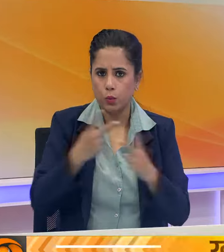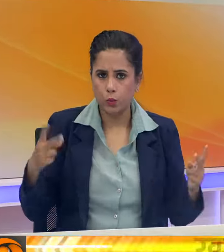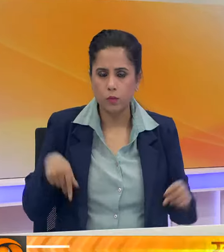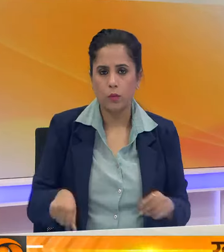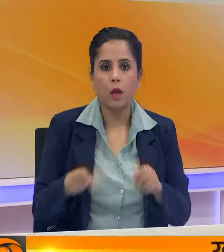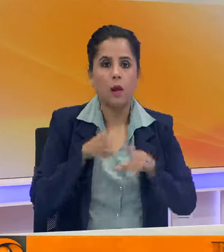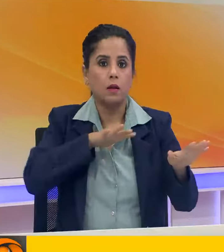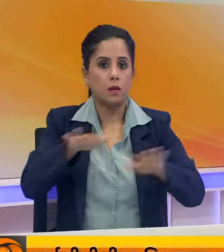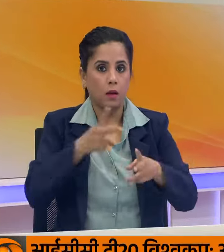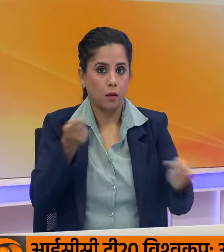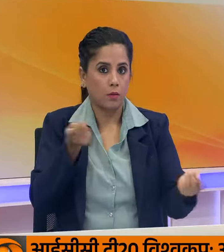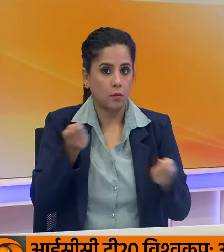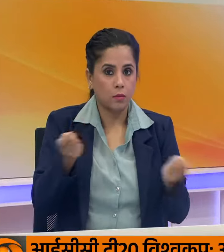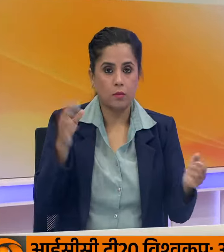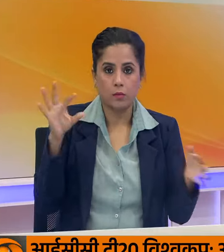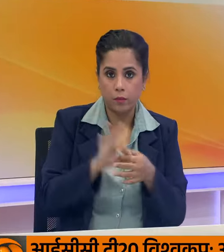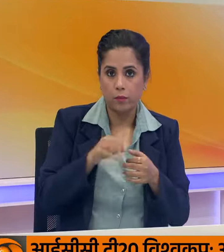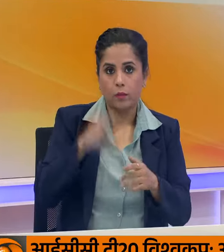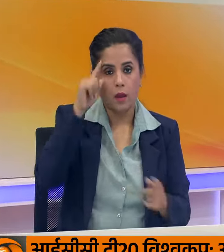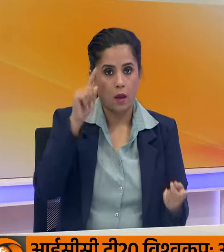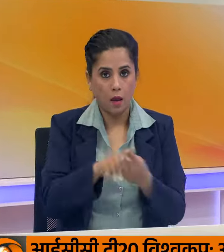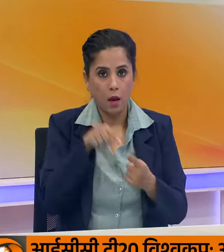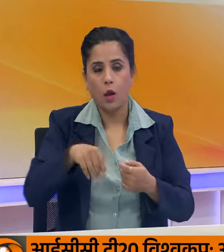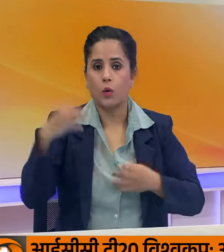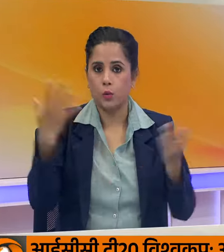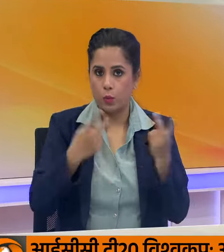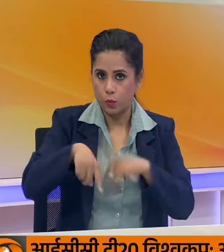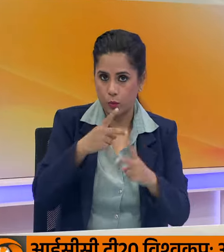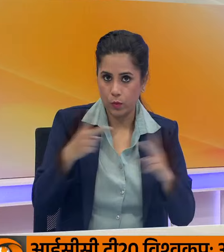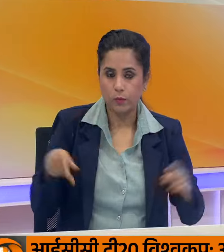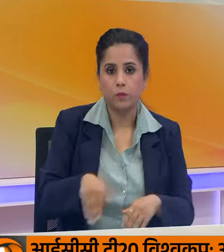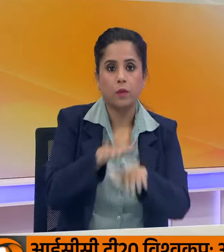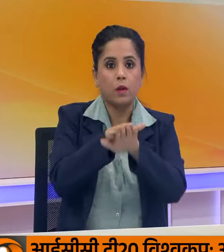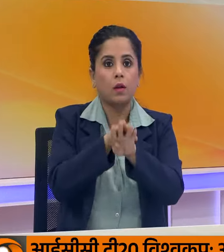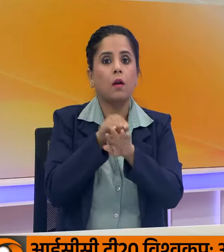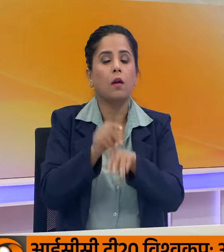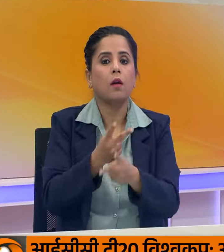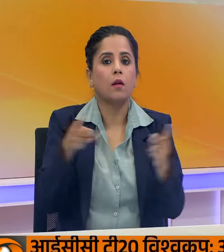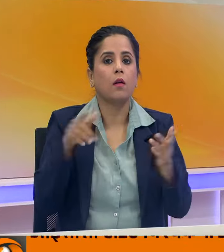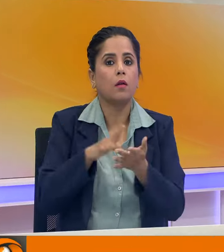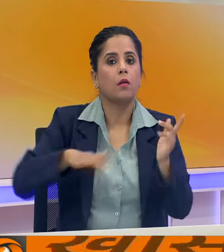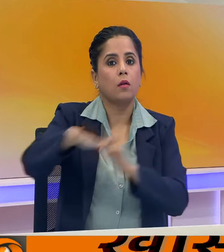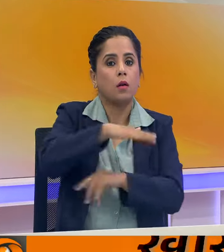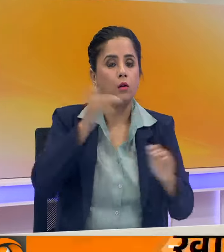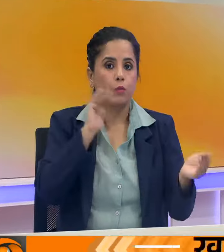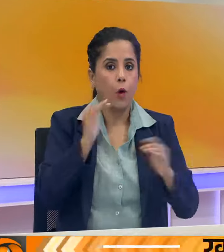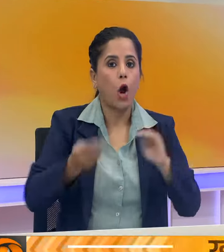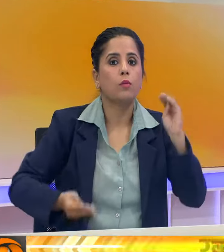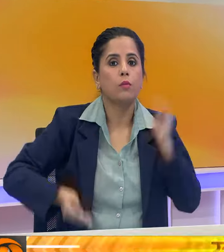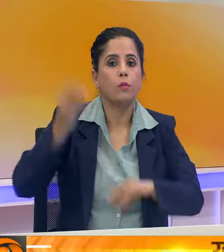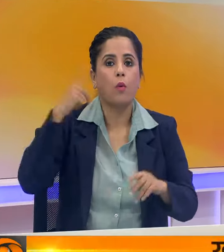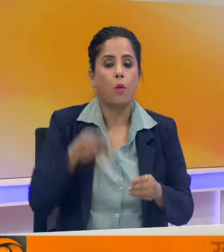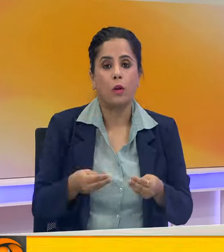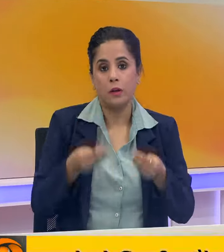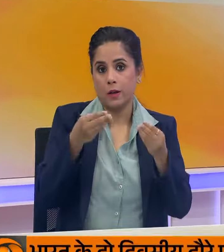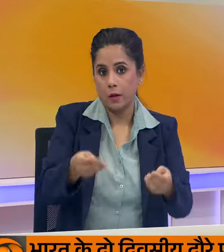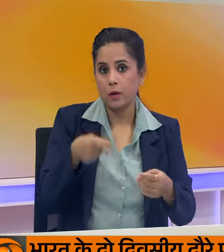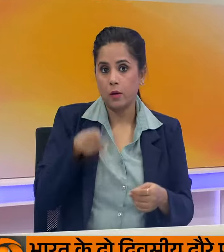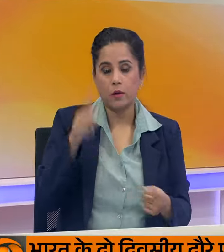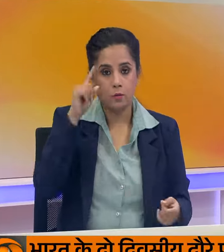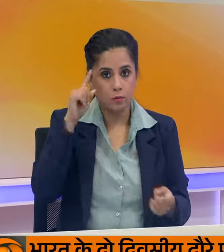आपदा प्रबंधन संबंधी सहमति पत्र नवीनीकरण मत से पालन क्षेत्र में सहयोग को बढ़ावा देने संबंधी